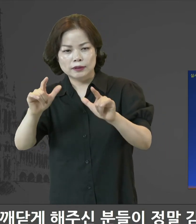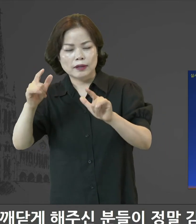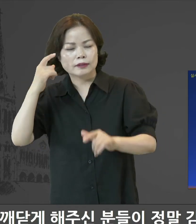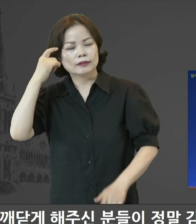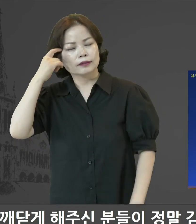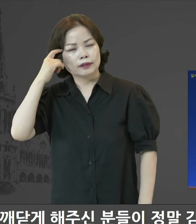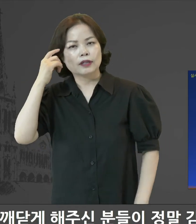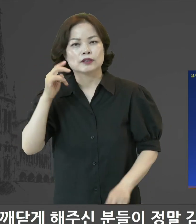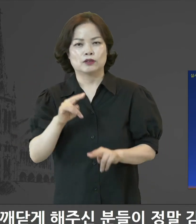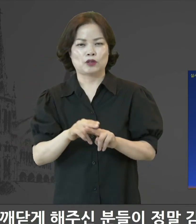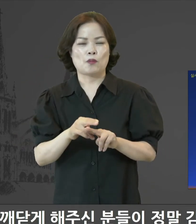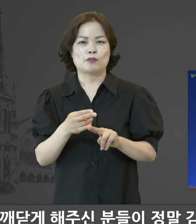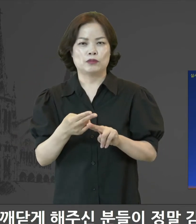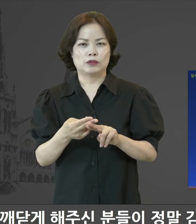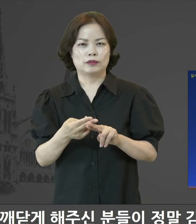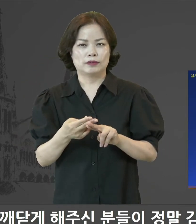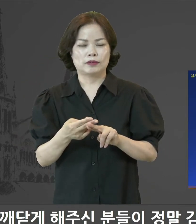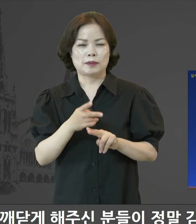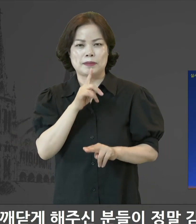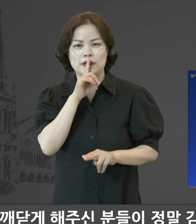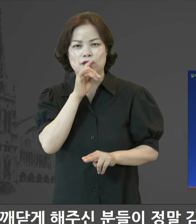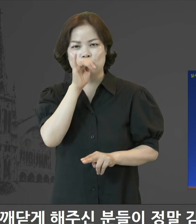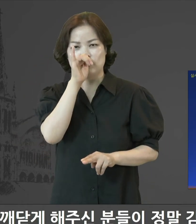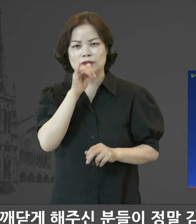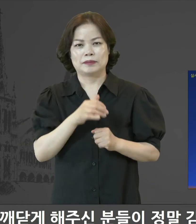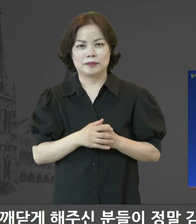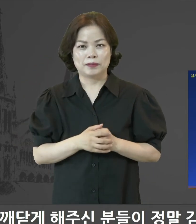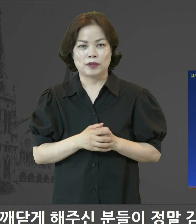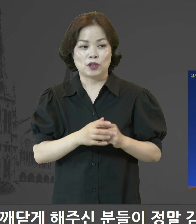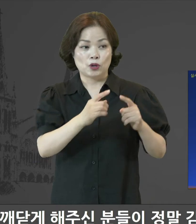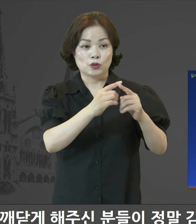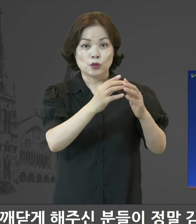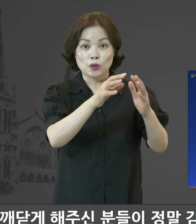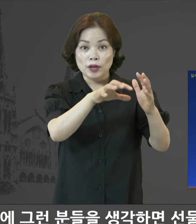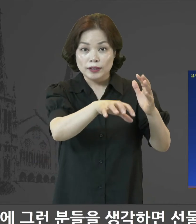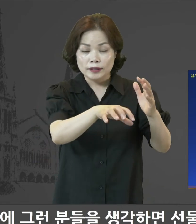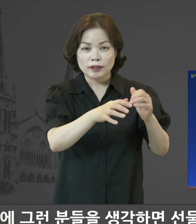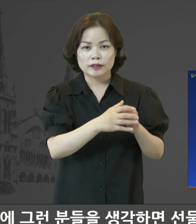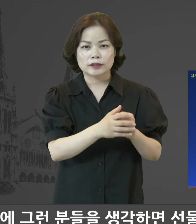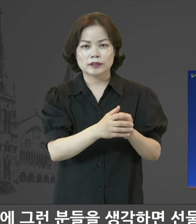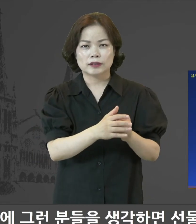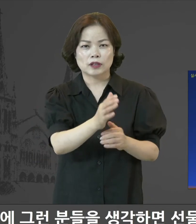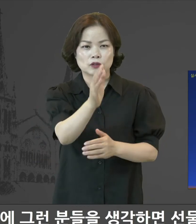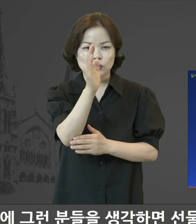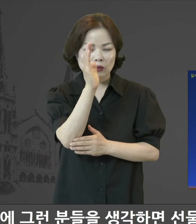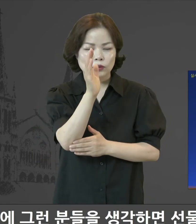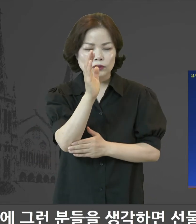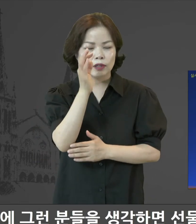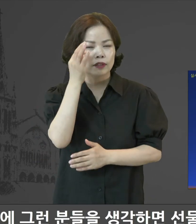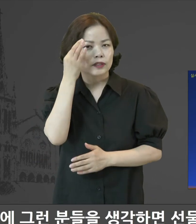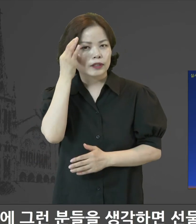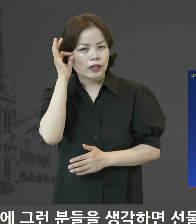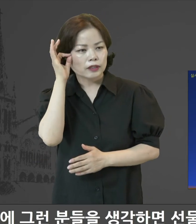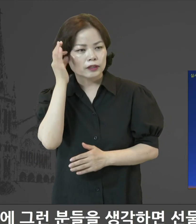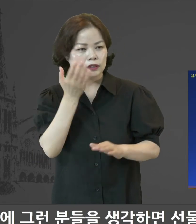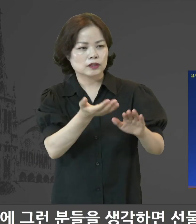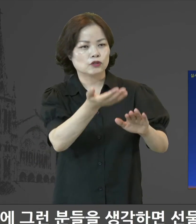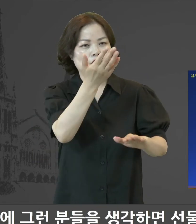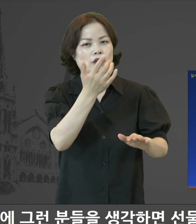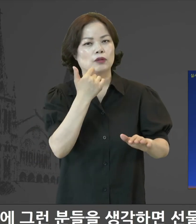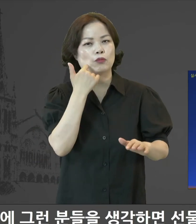생각하면 선물이라고 말할 수 있습니다. 교회에서 설교를 통해서 깨우쳐 주신 선배